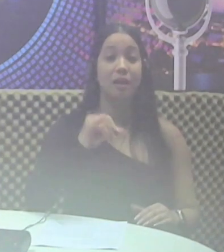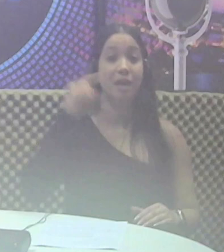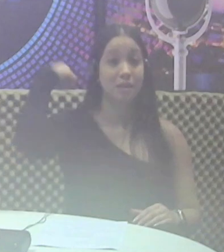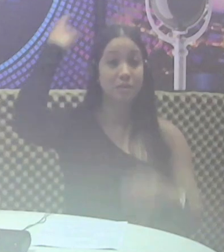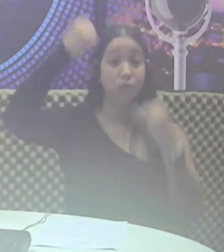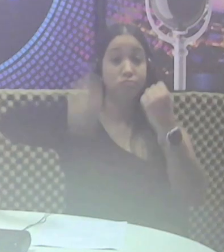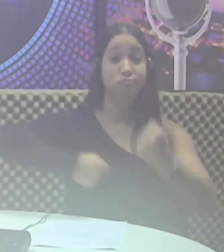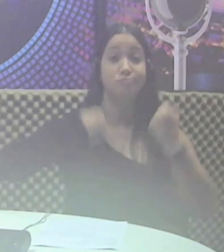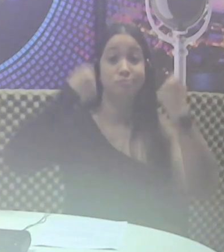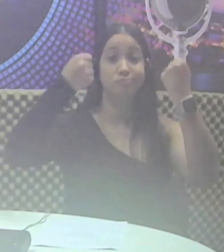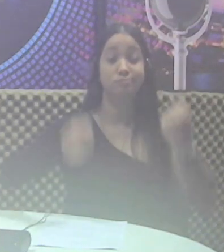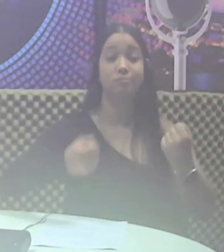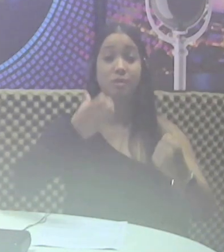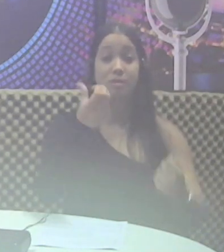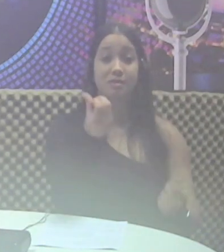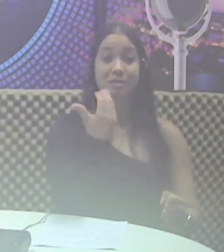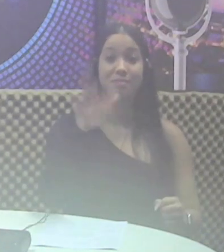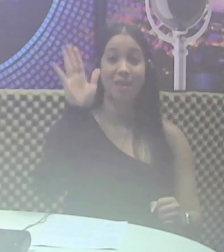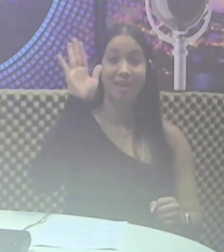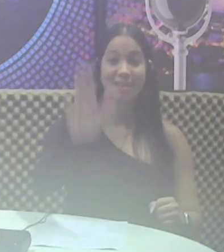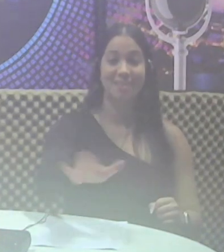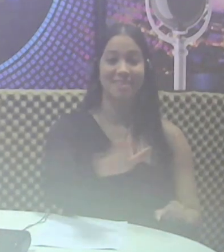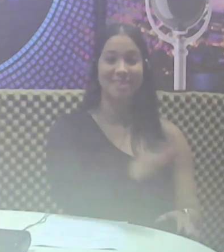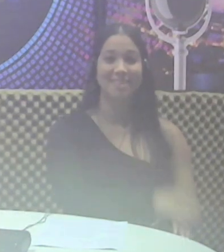Jorge, às 6h30 da tarde.